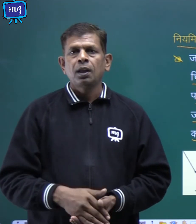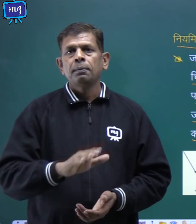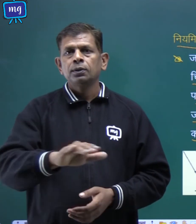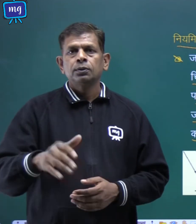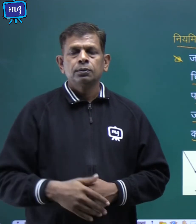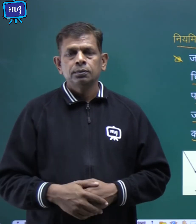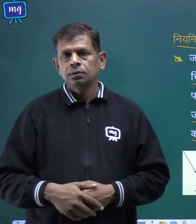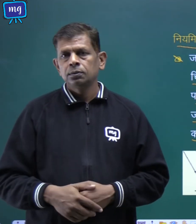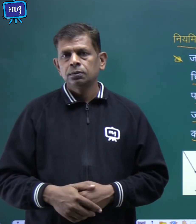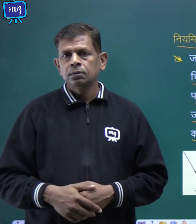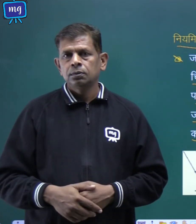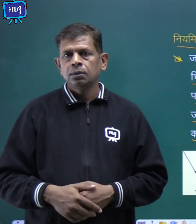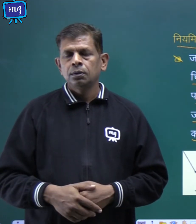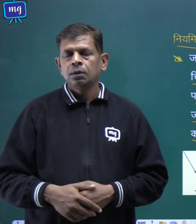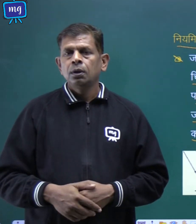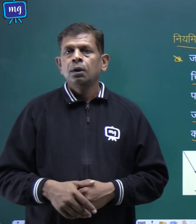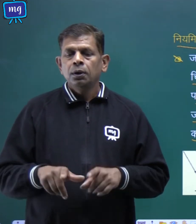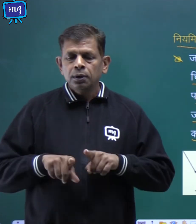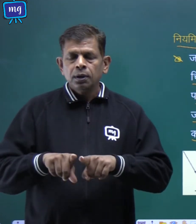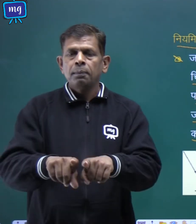बच्चों, नियमित परावर्तन